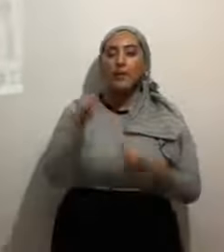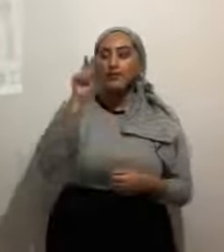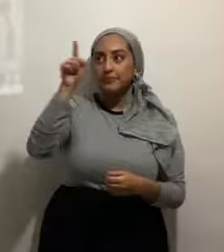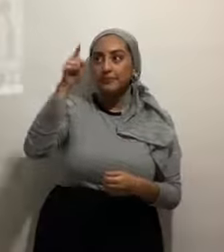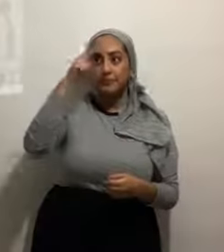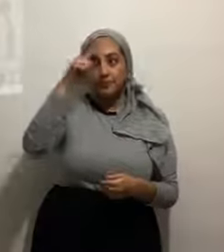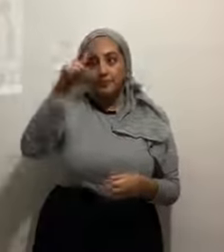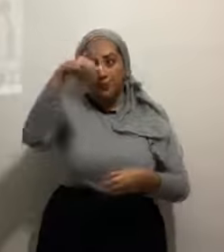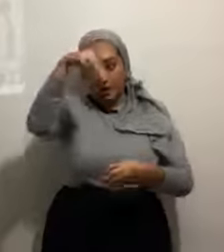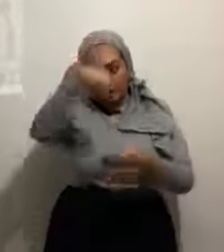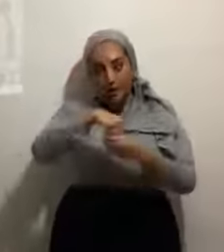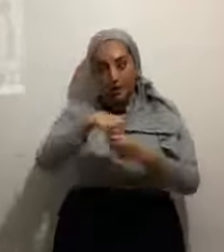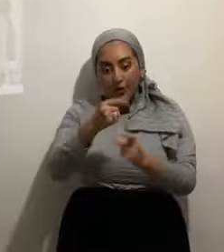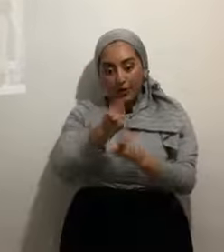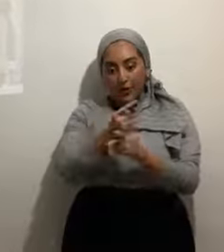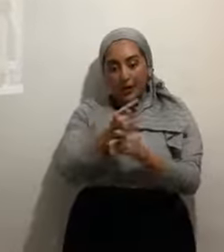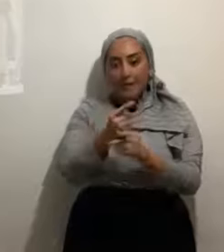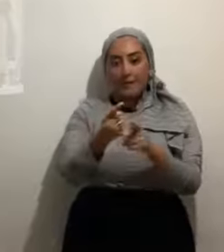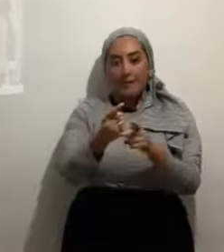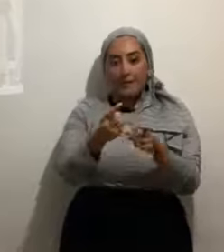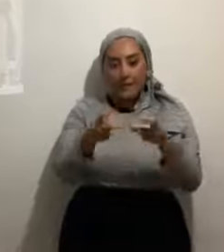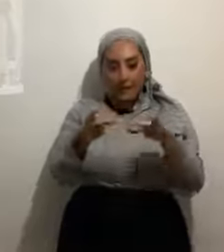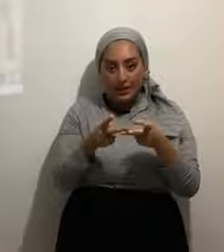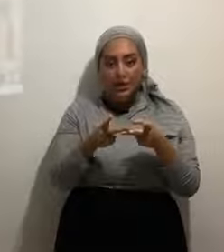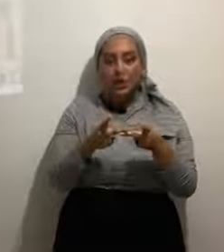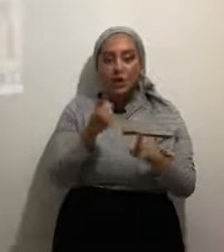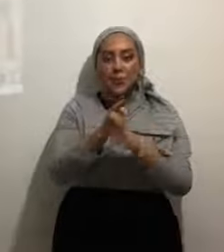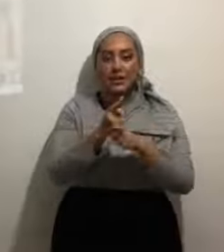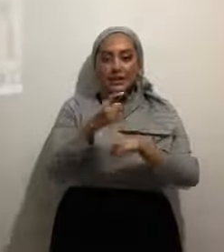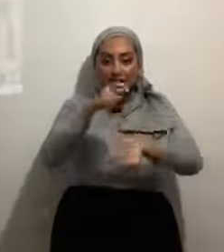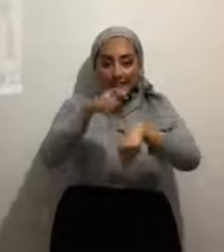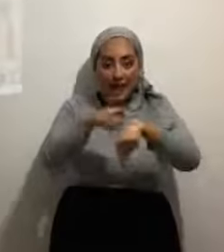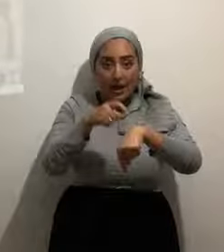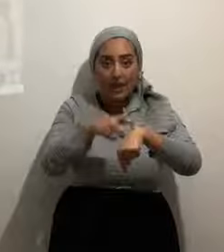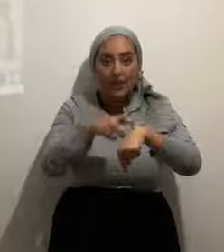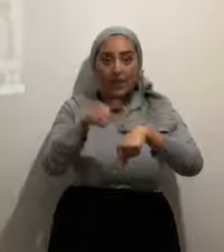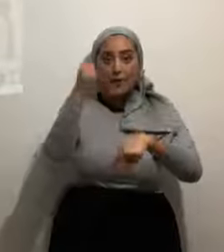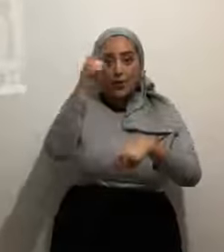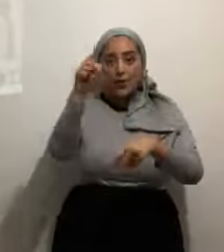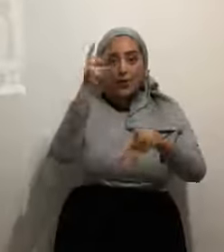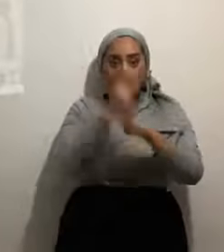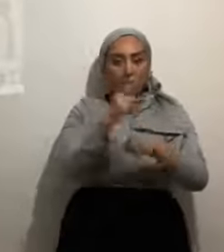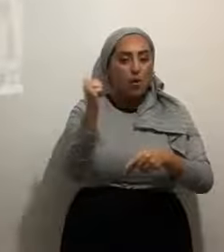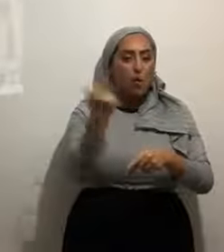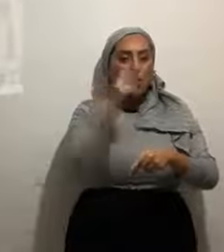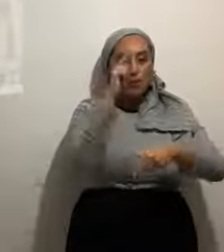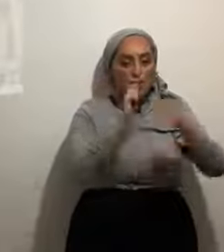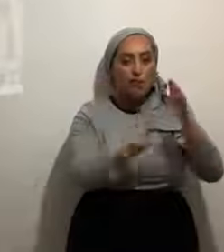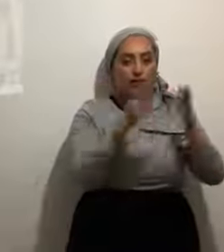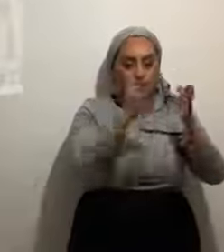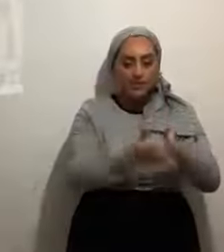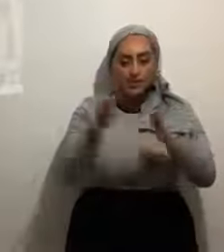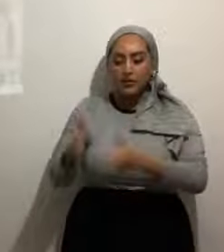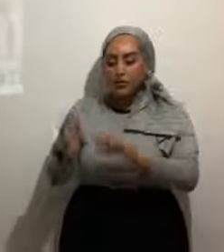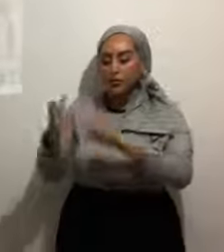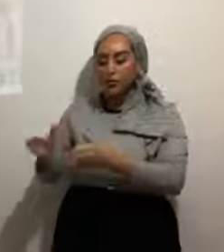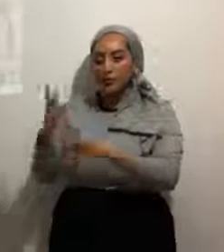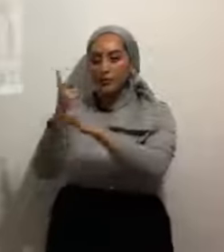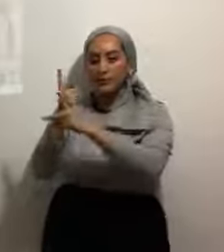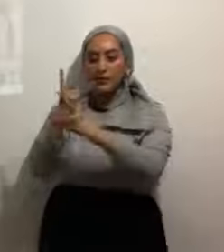lugar preciso, en el día preciso, en la hora precisa, para cumplir cada profecía? Porque ya dijimos, lo colgaron